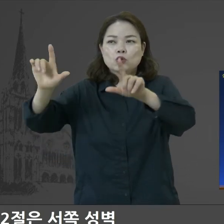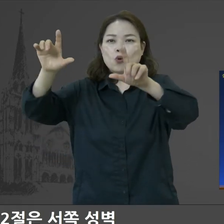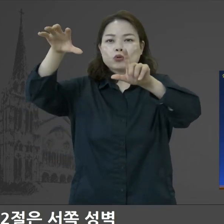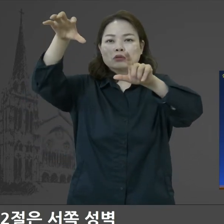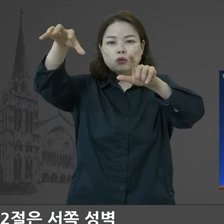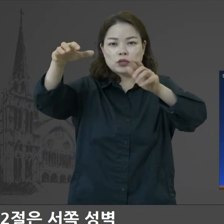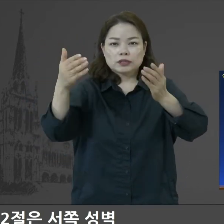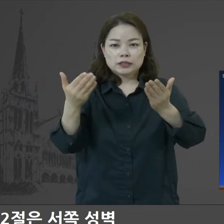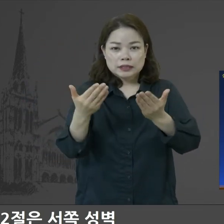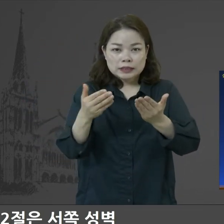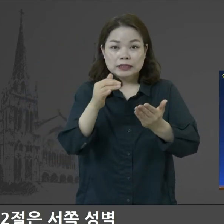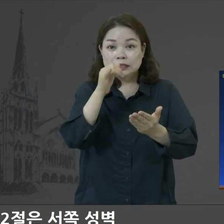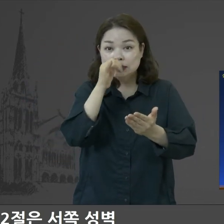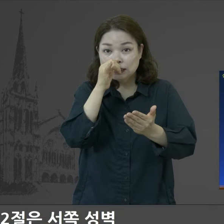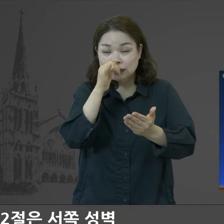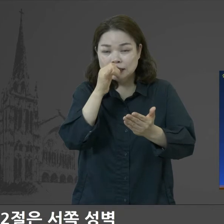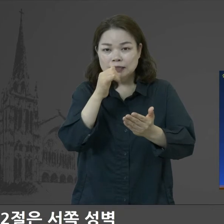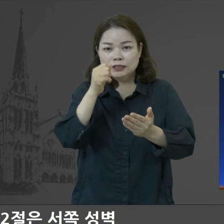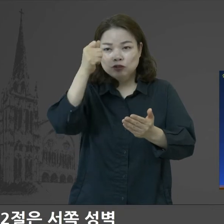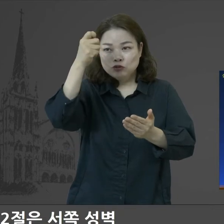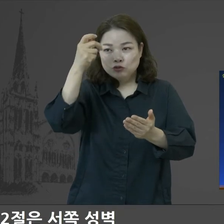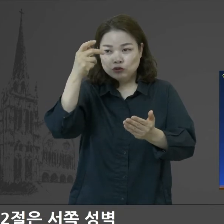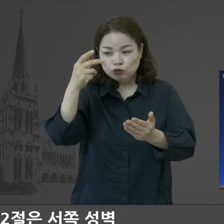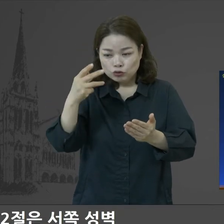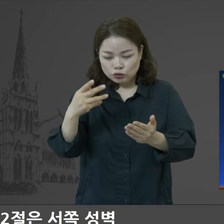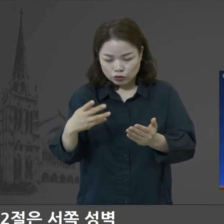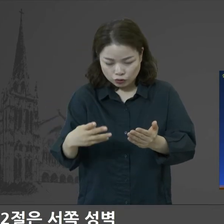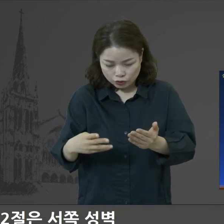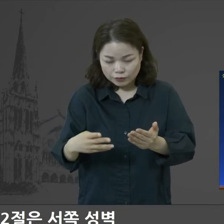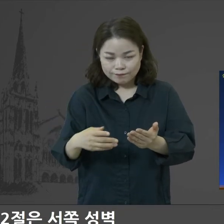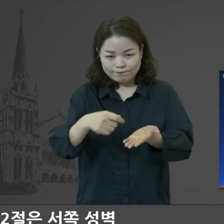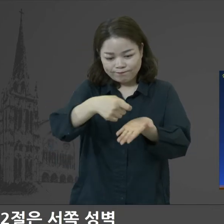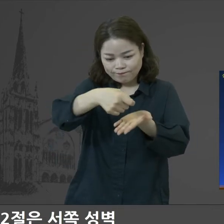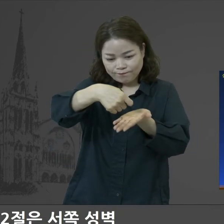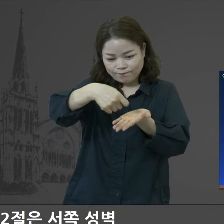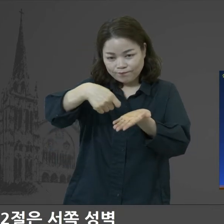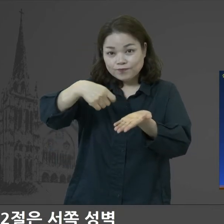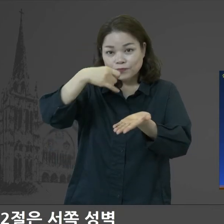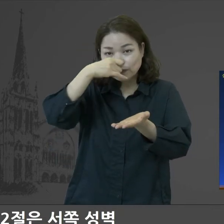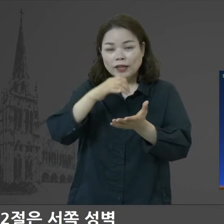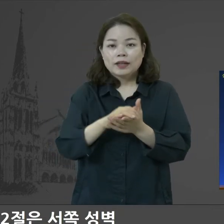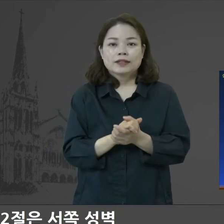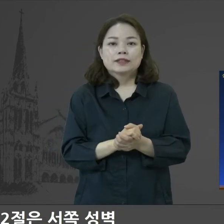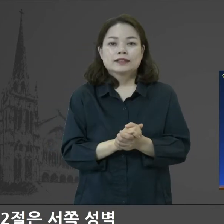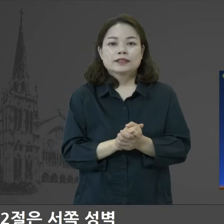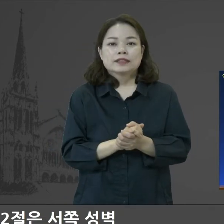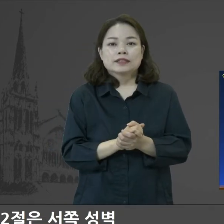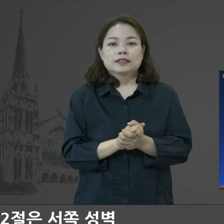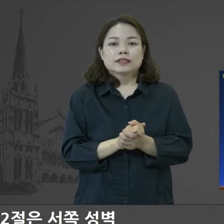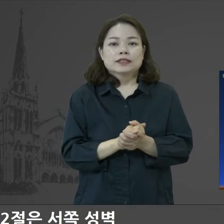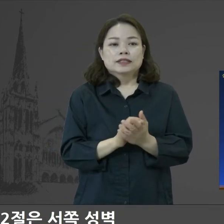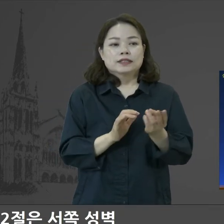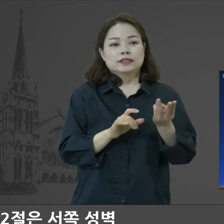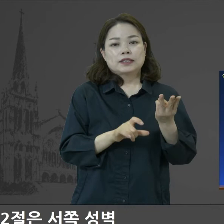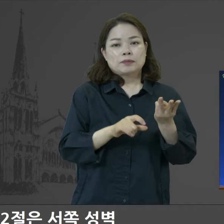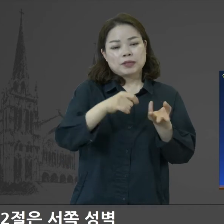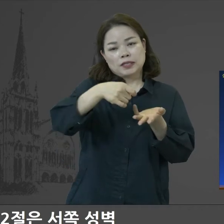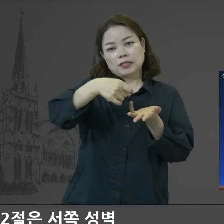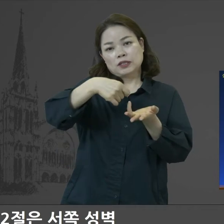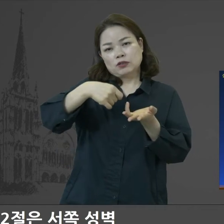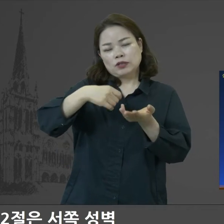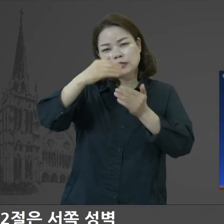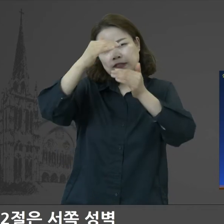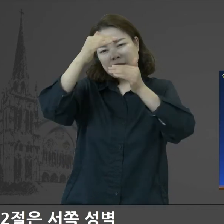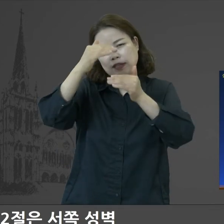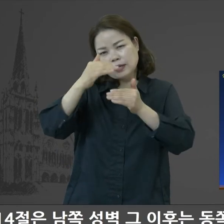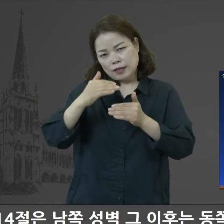성벽에서 일한 일꾼들이 차례대로 순서대로 기록되어져 있어요. 이것이 바로 3장에 기록된